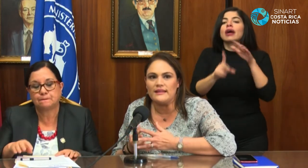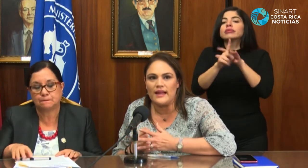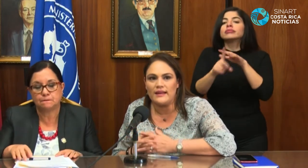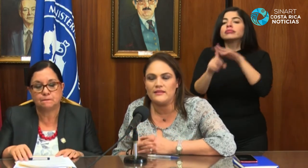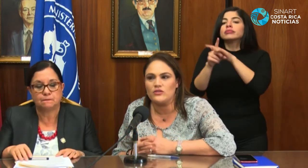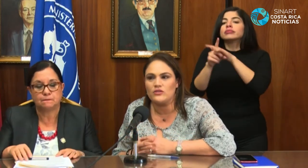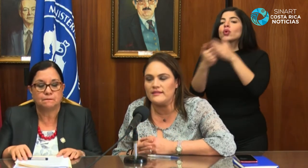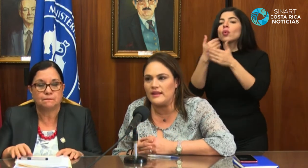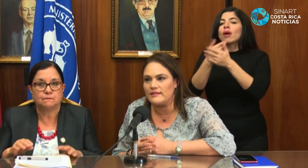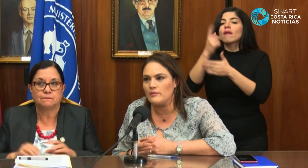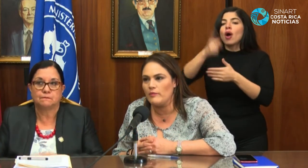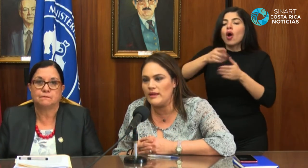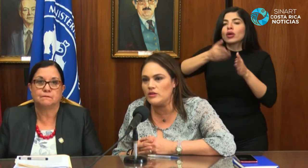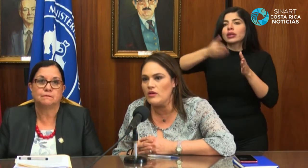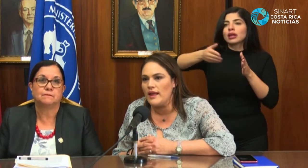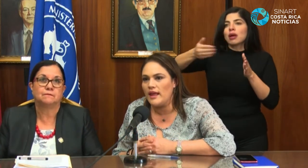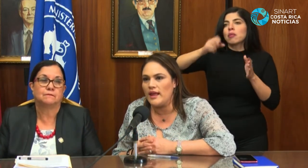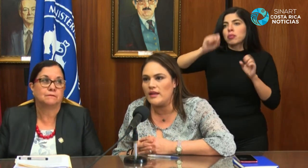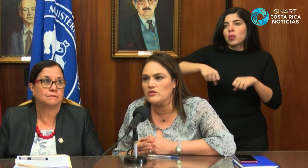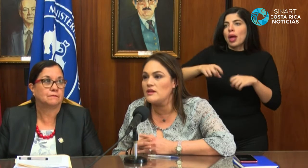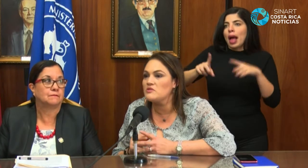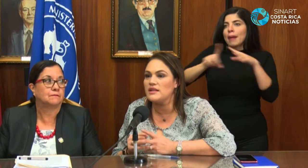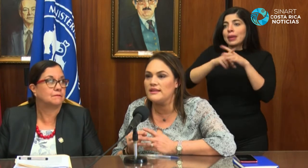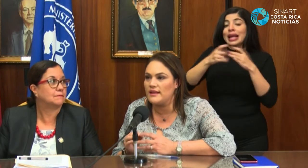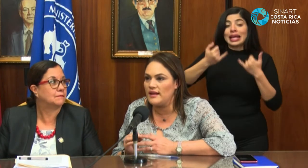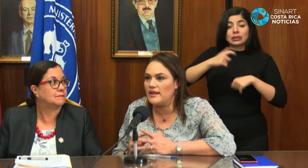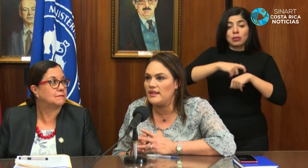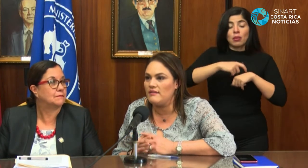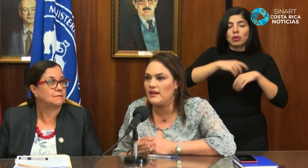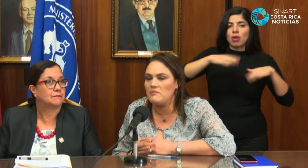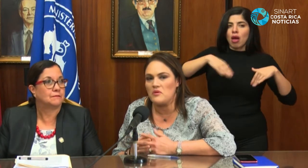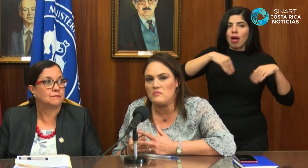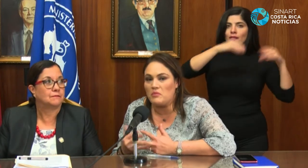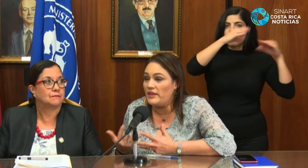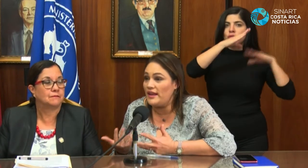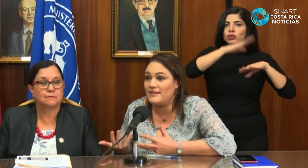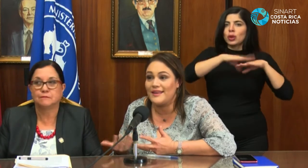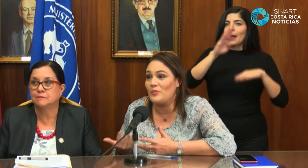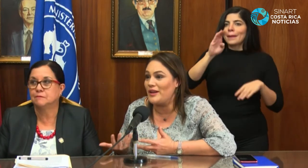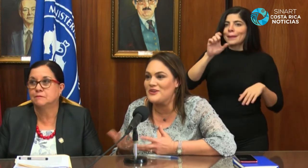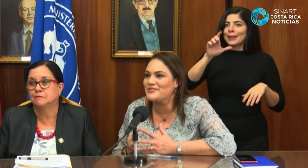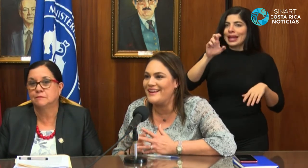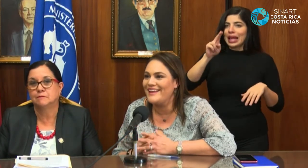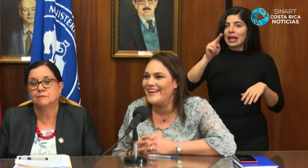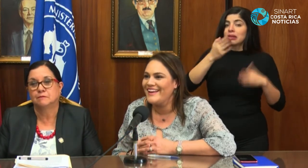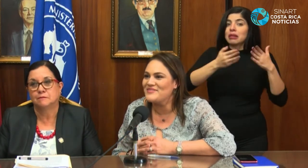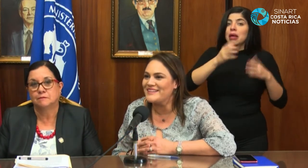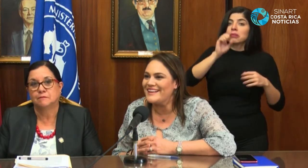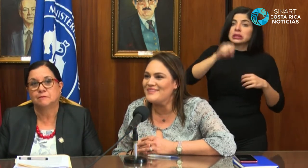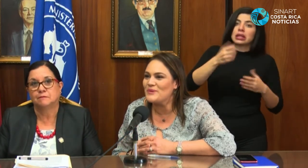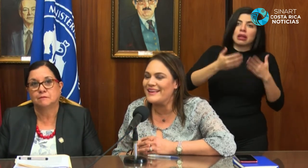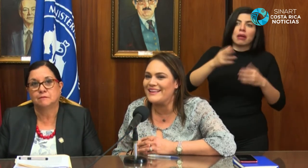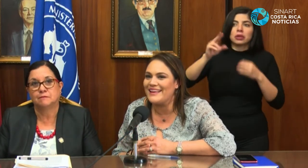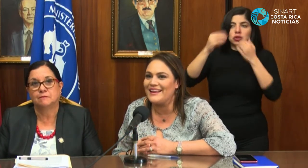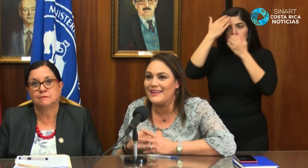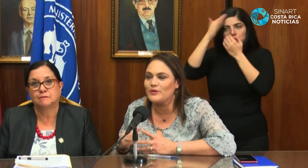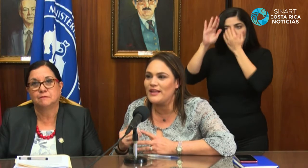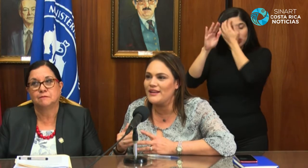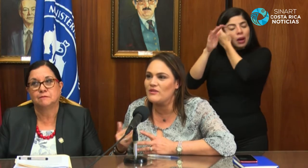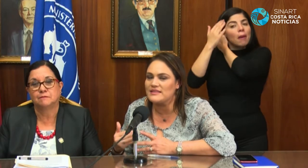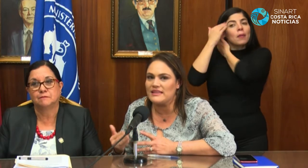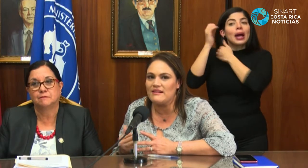órdenes sanitarias. Entonces, en este momento no tenemos el detalle de Belén, pero podría ser, podría no ser, ¿verdad? Porque